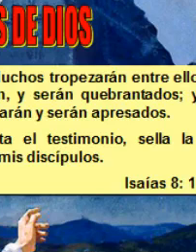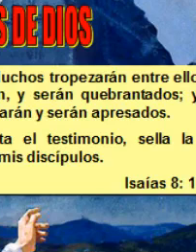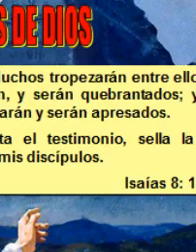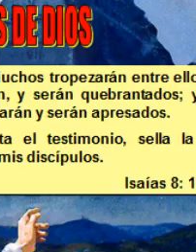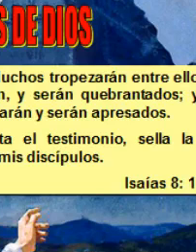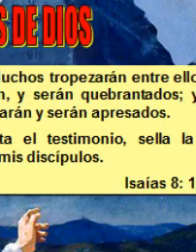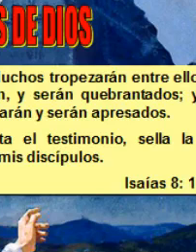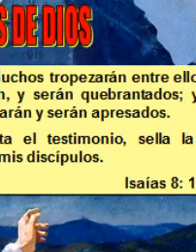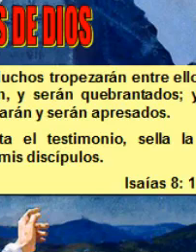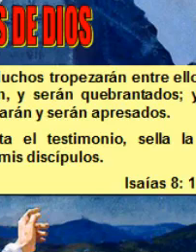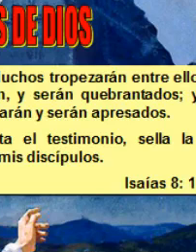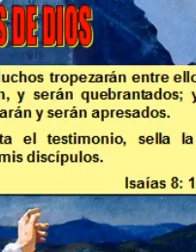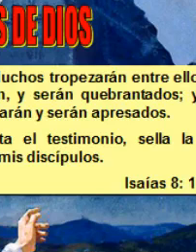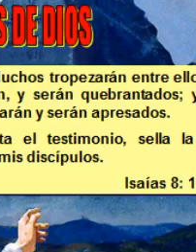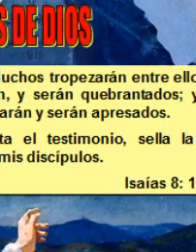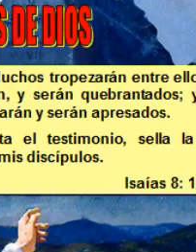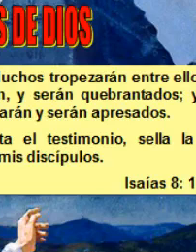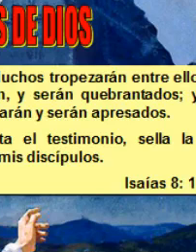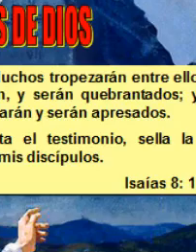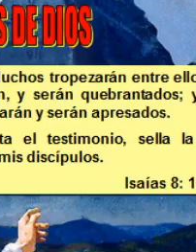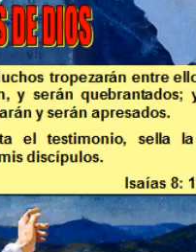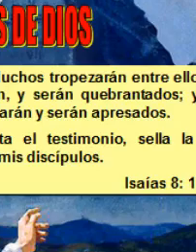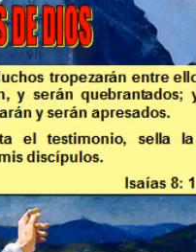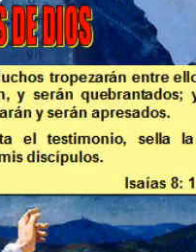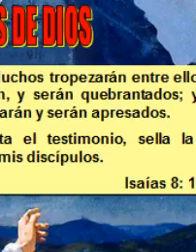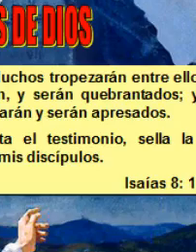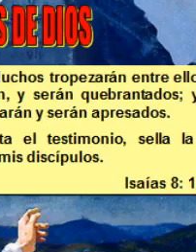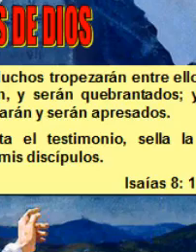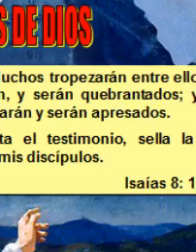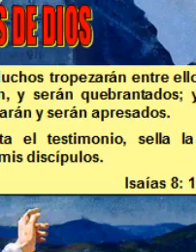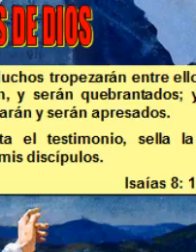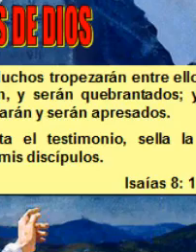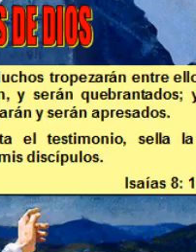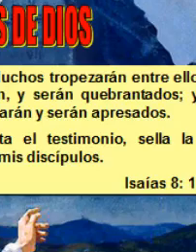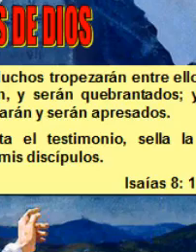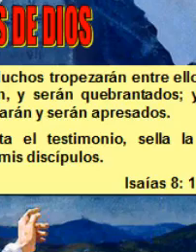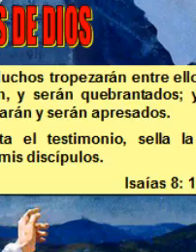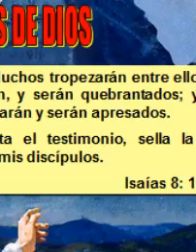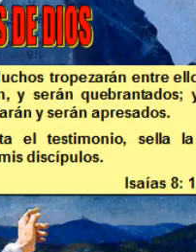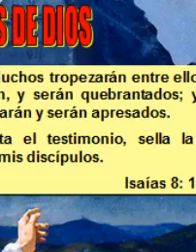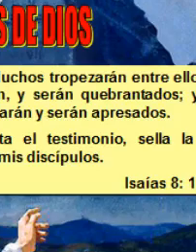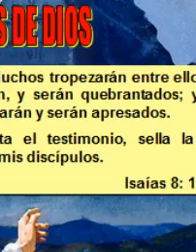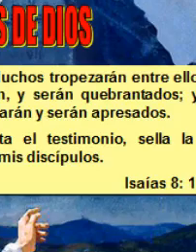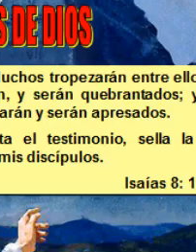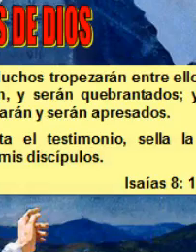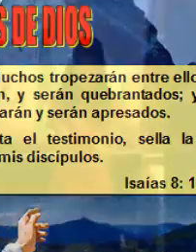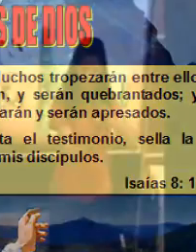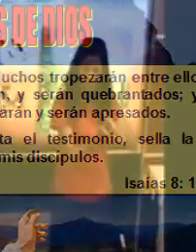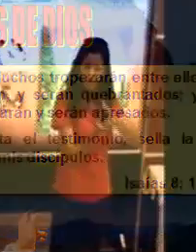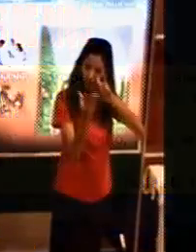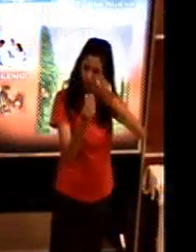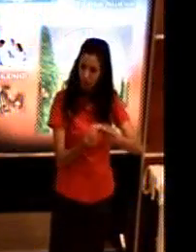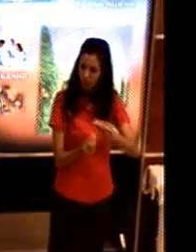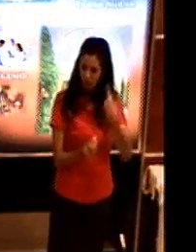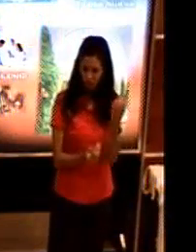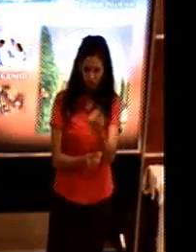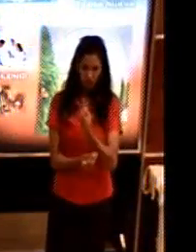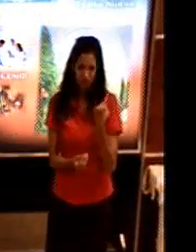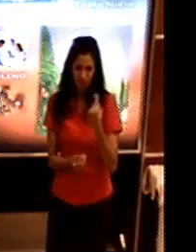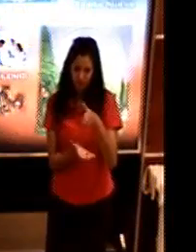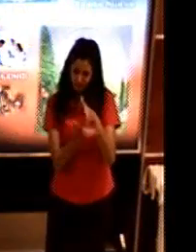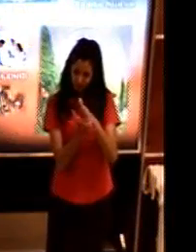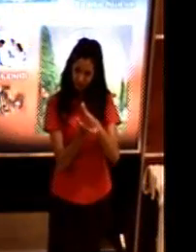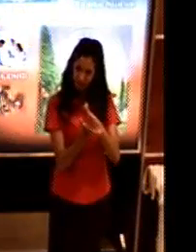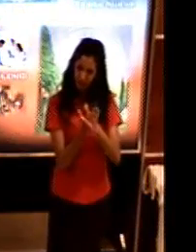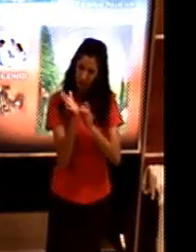quienes, entre mis discípulos. ¿Soy discípulo de Cristo? ¿Somos discípulos de Jesús?